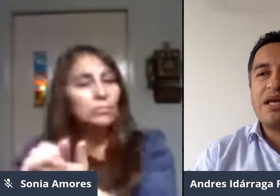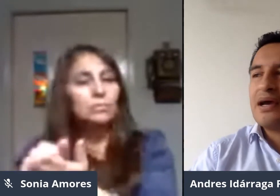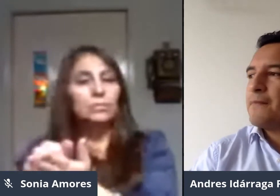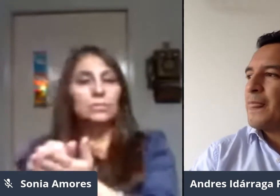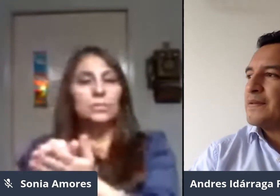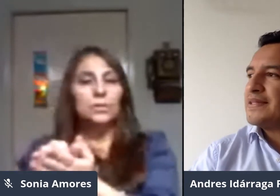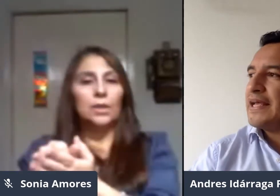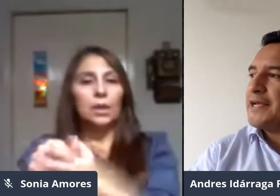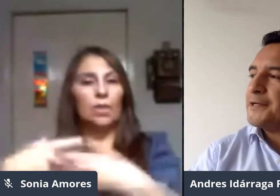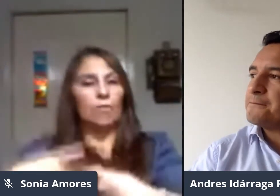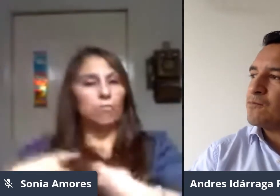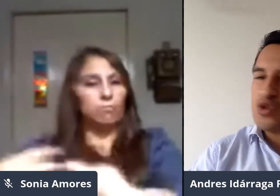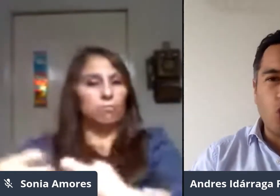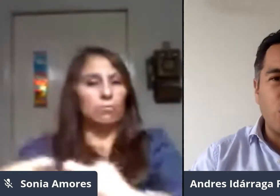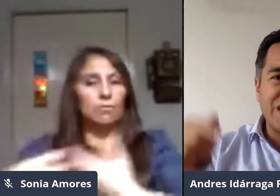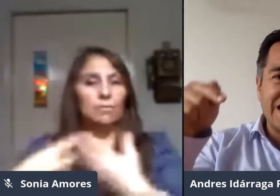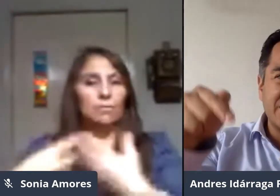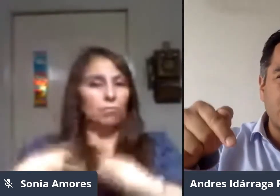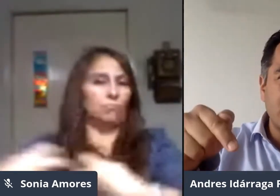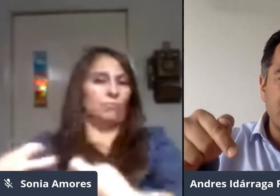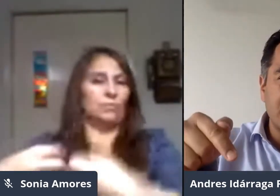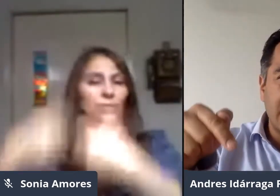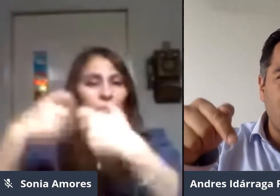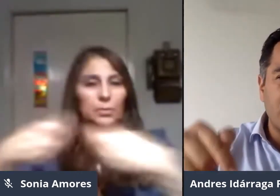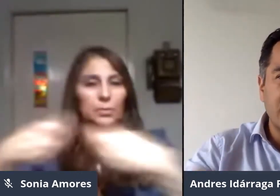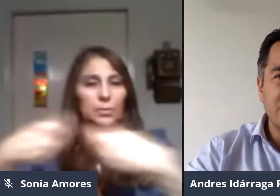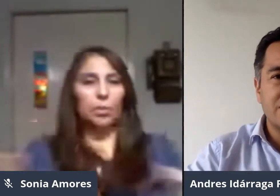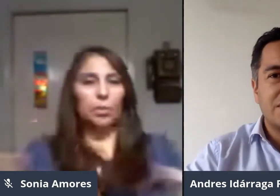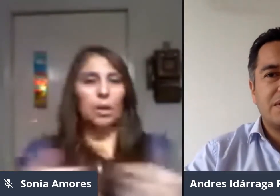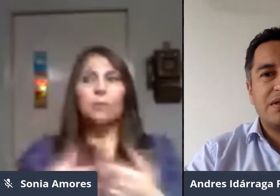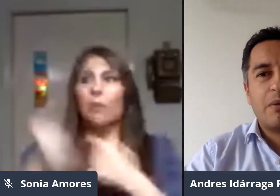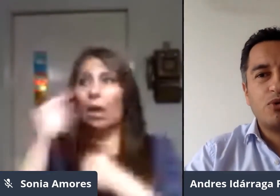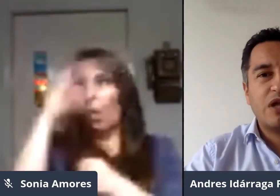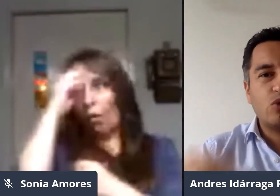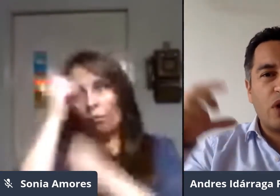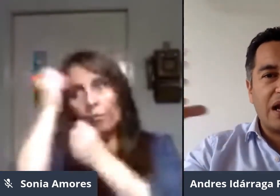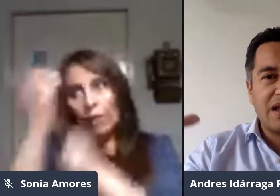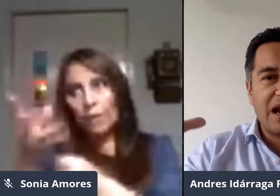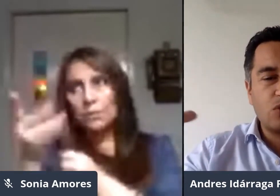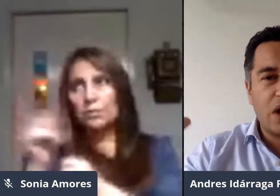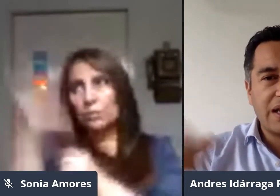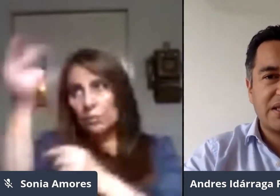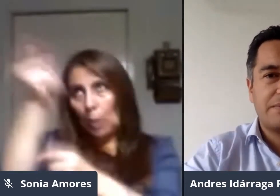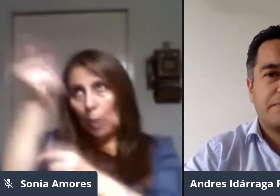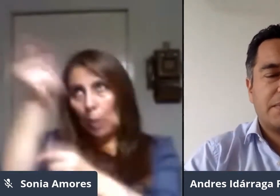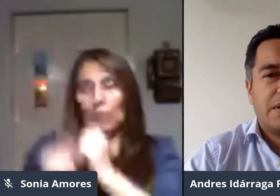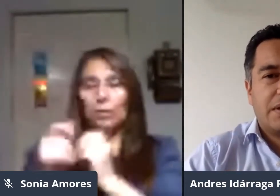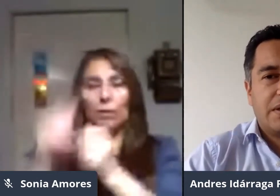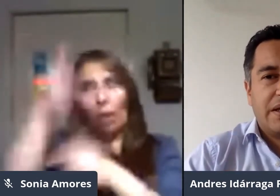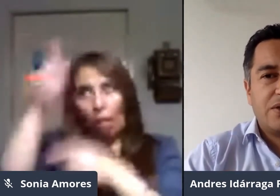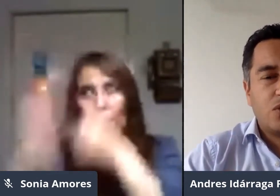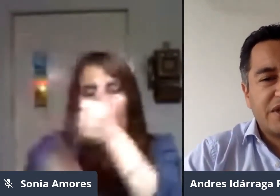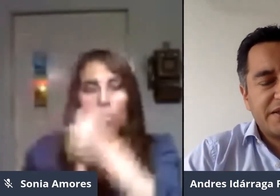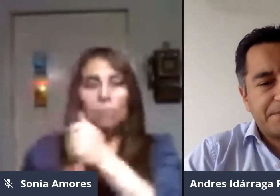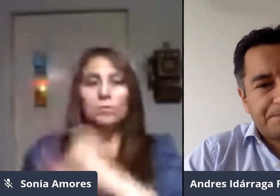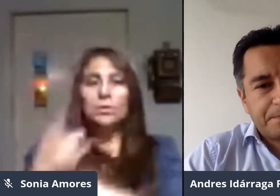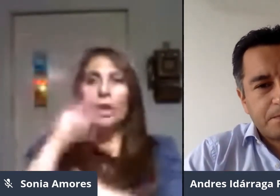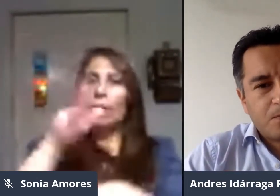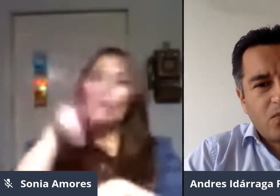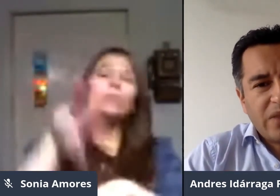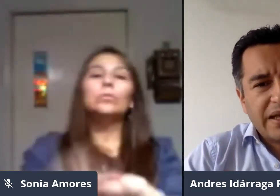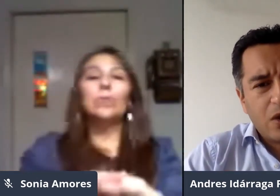misma lógica de subordinación del orden, digamos, natural, de la naturaleza.